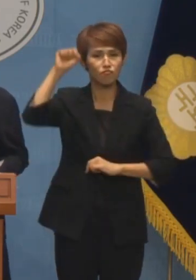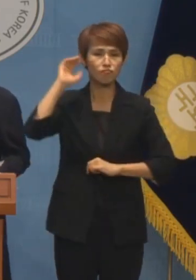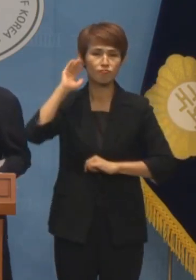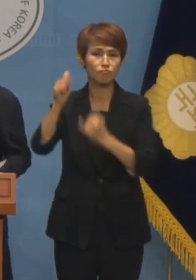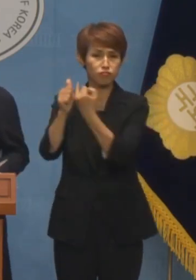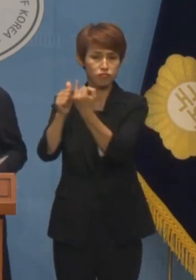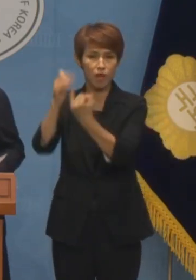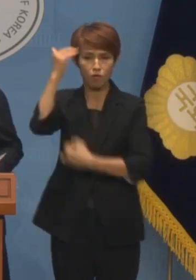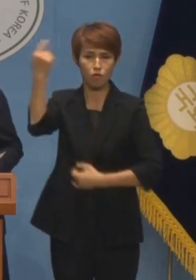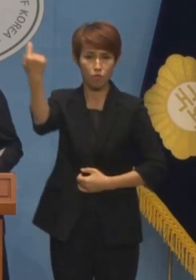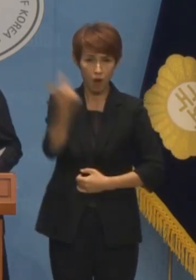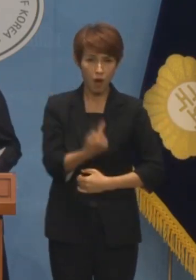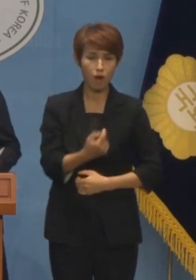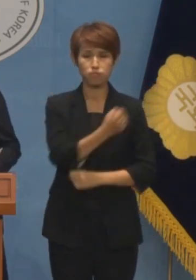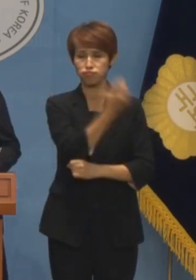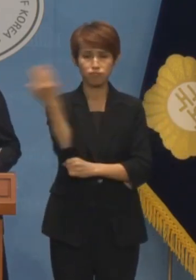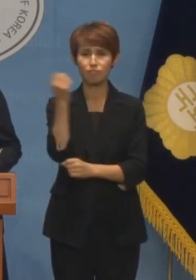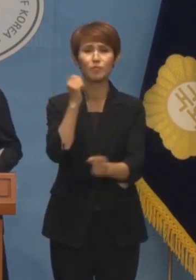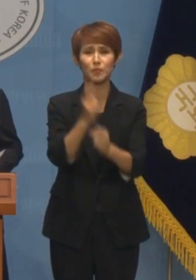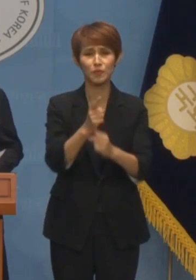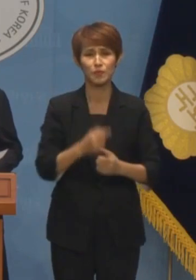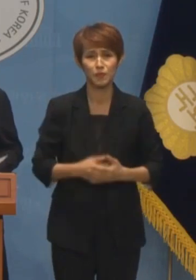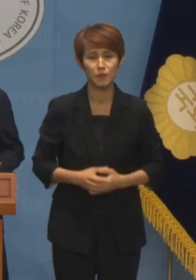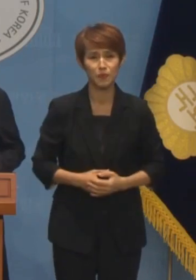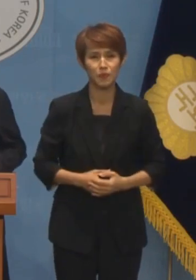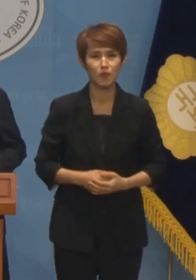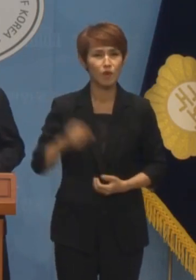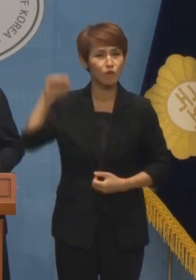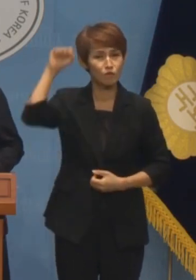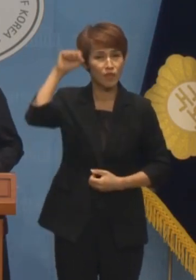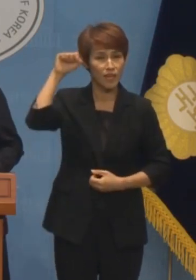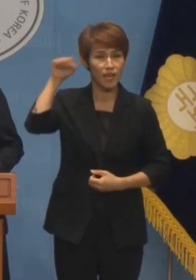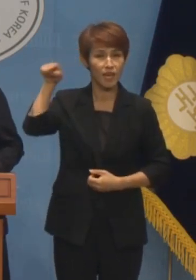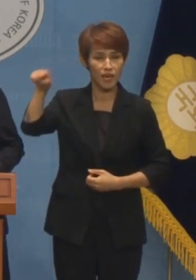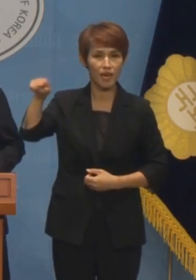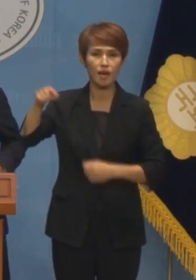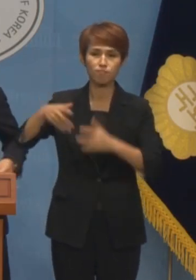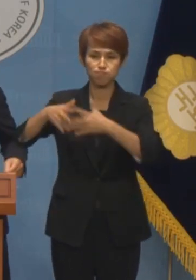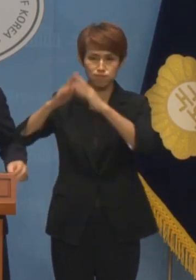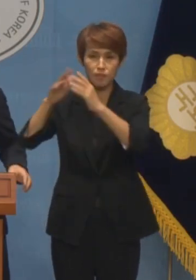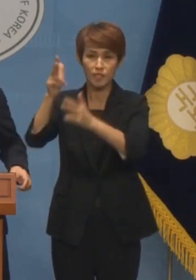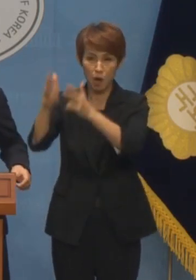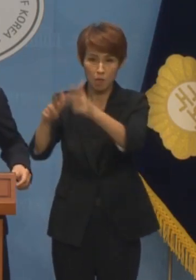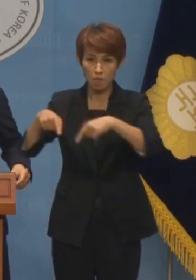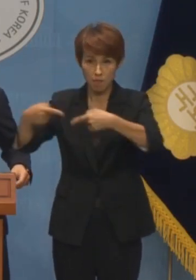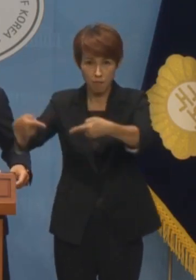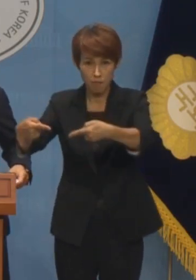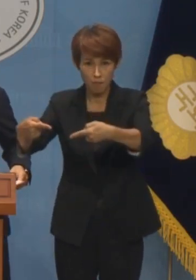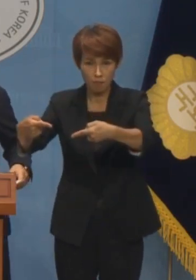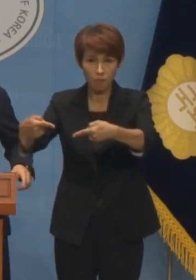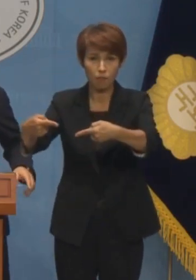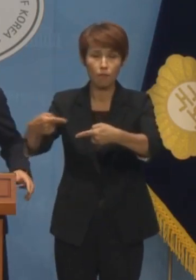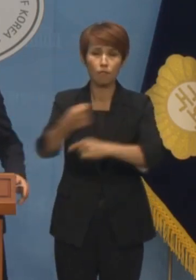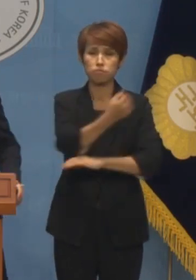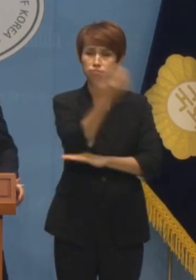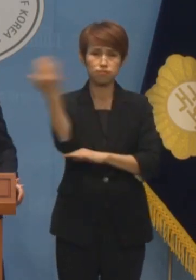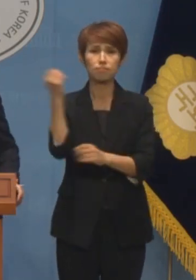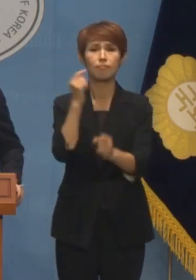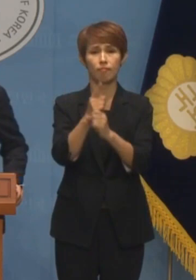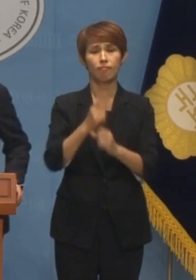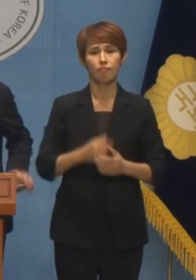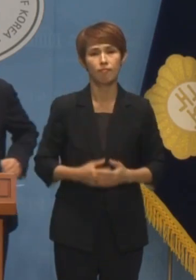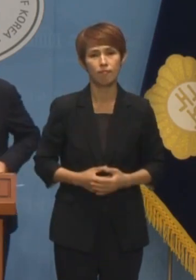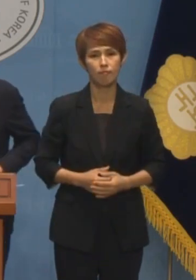이미 언론에 다 나와 있습니다. 우크라이나 재건 사업 참여 가능성 기사들 많이 나와 있습니다.